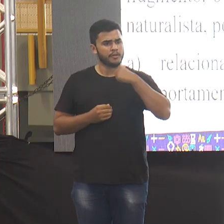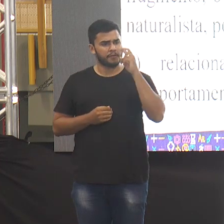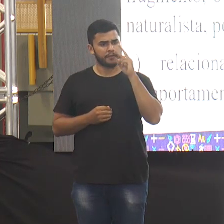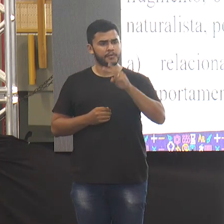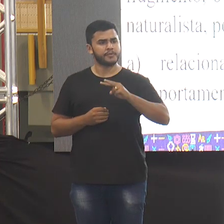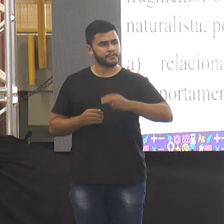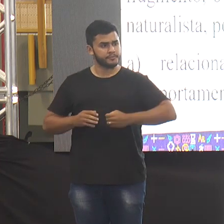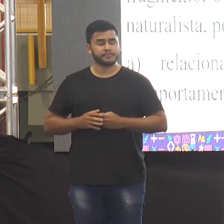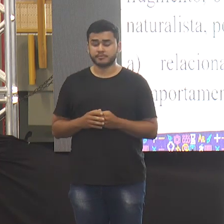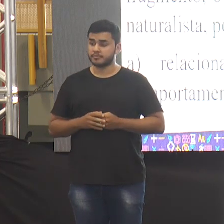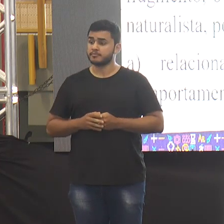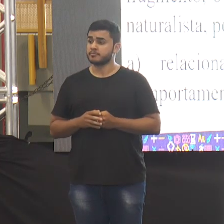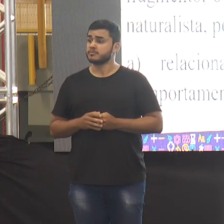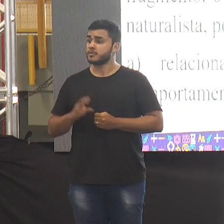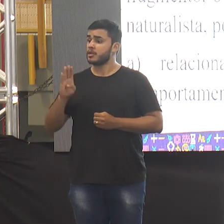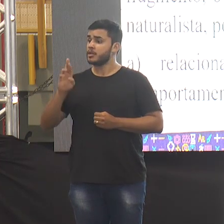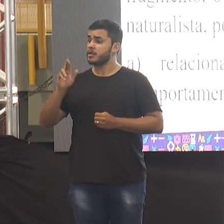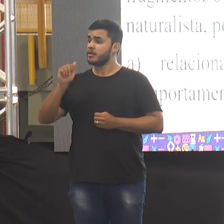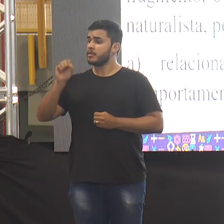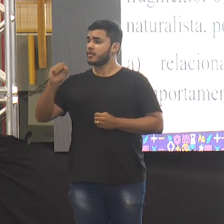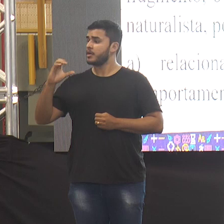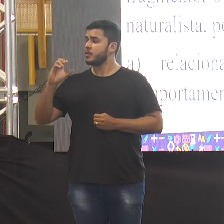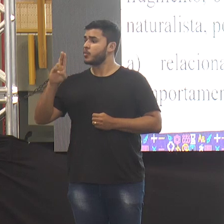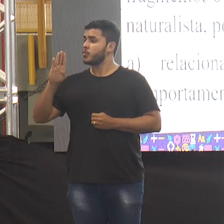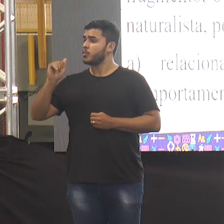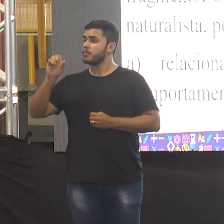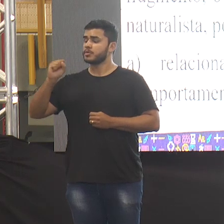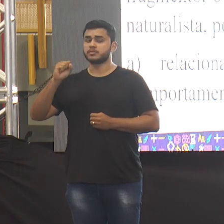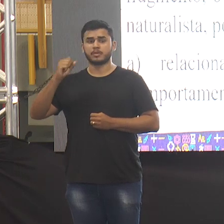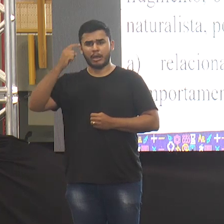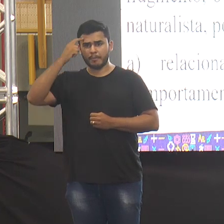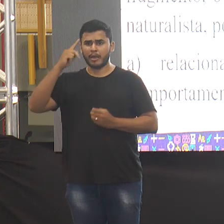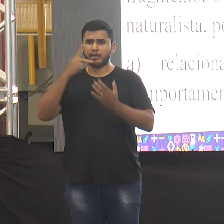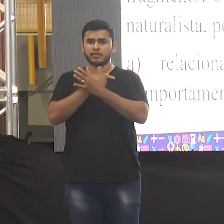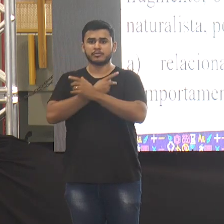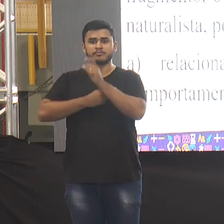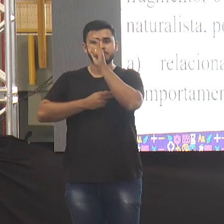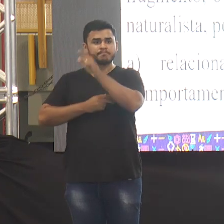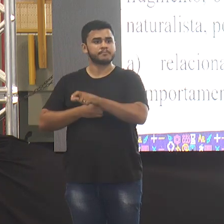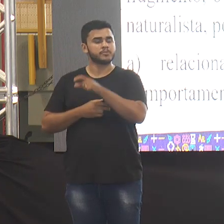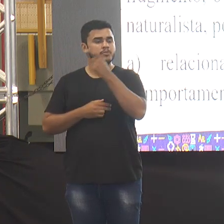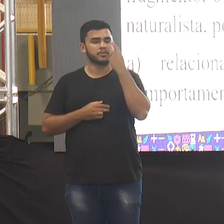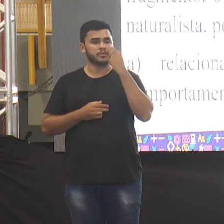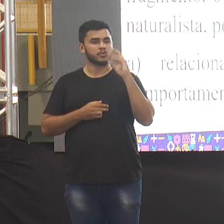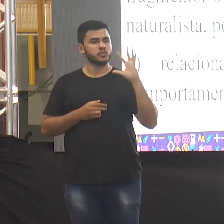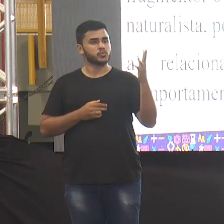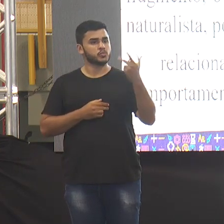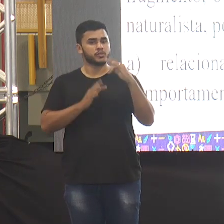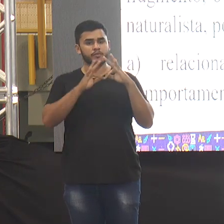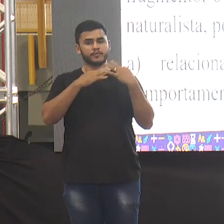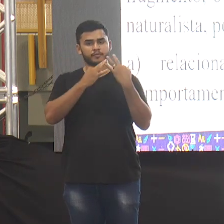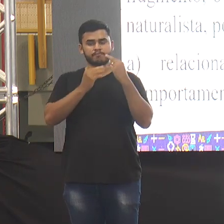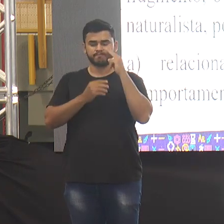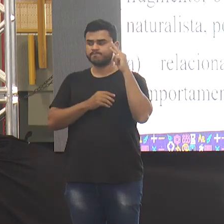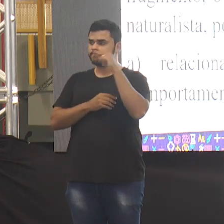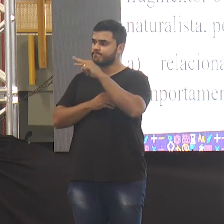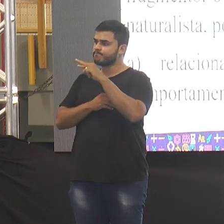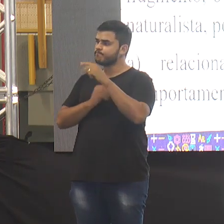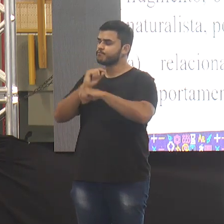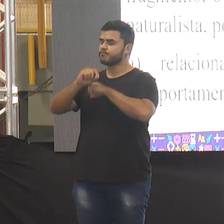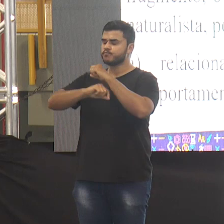O Brás Cubas cavalgar o Prudêncio como se fosse um burro, sob os olhares da família que acham graça.